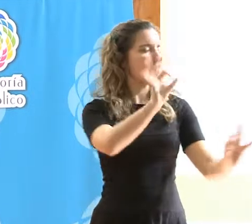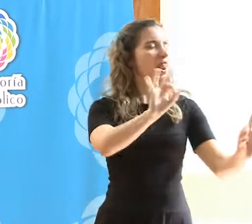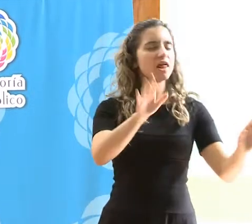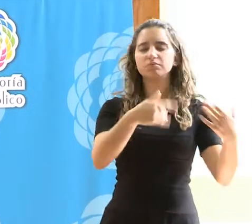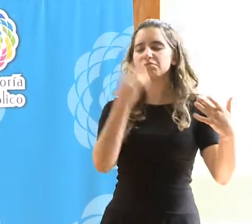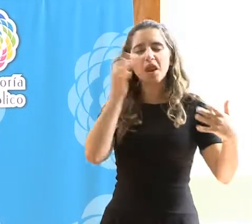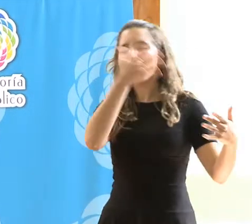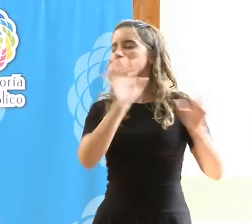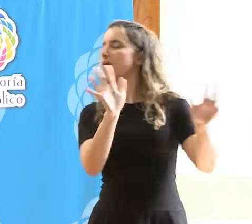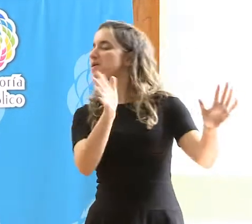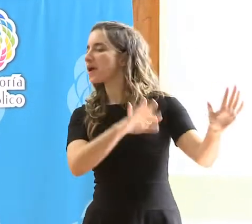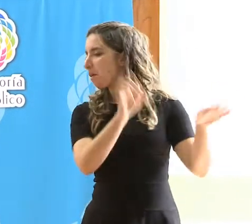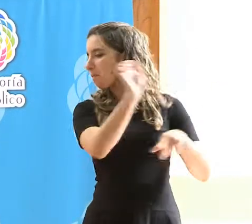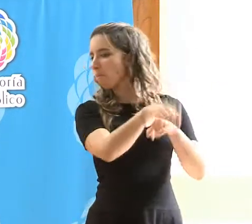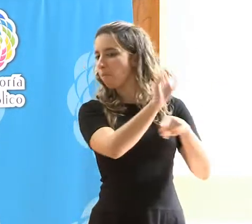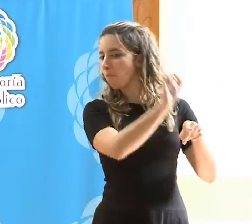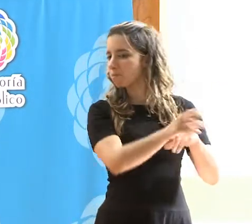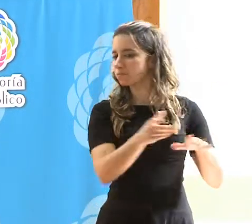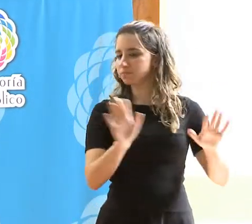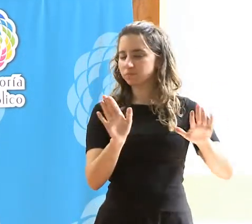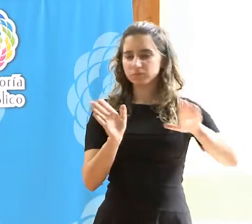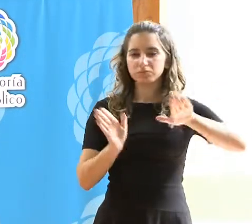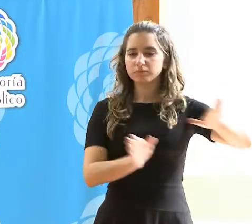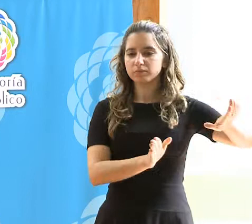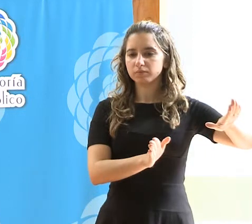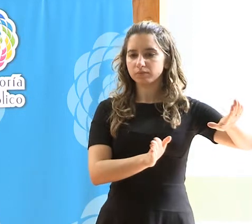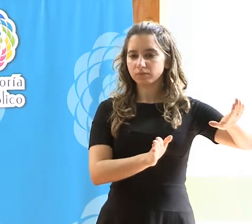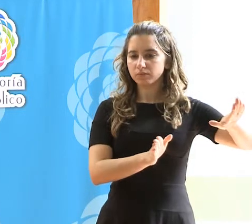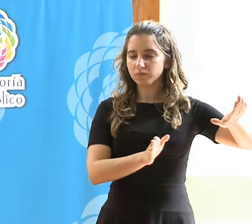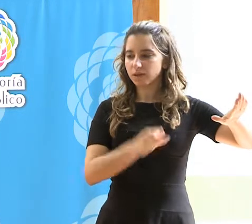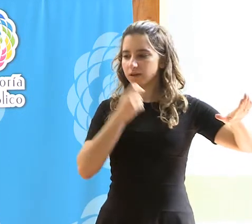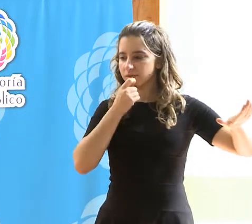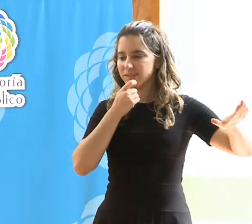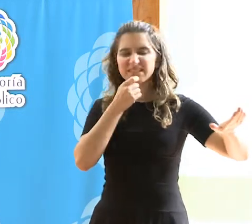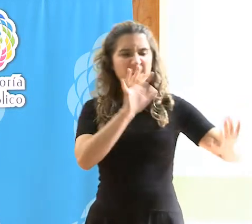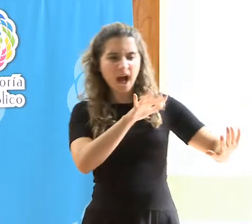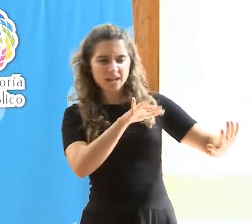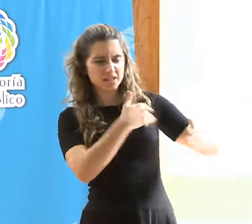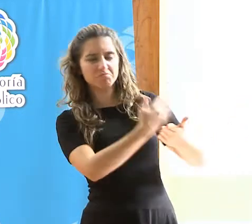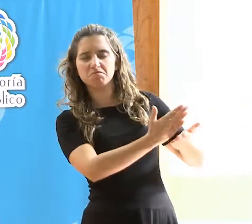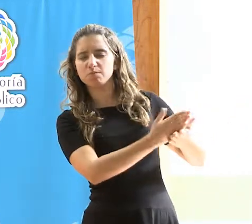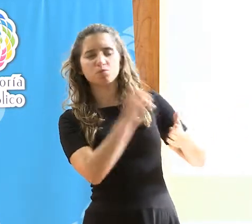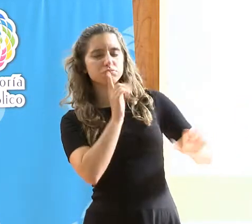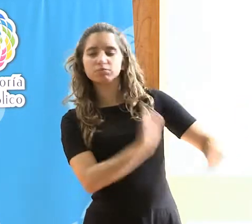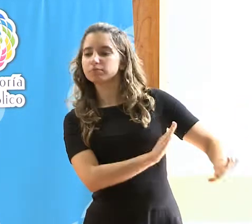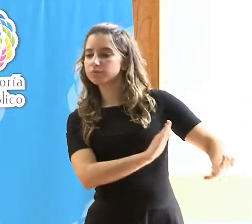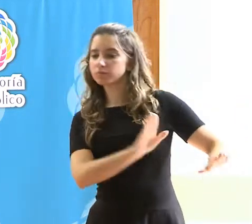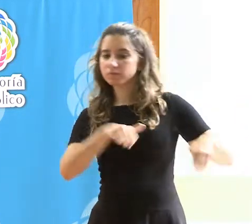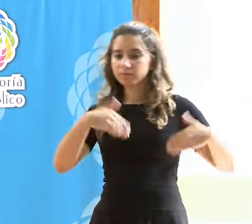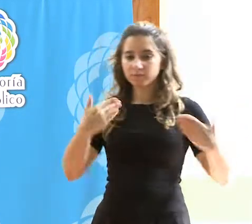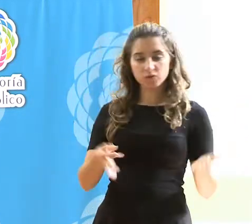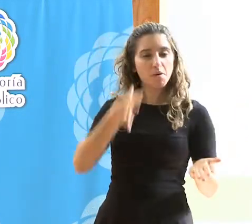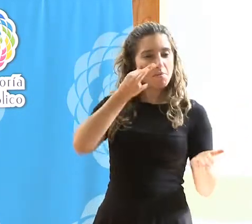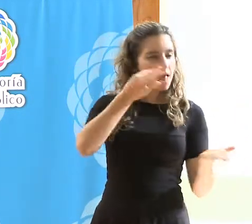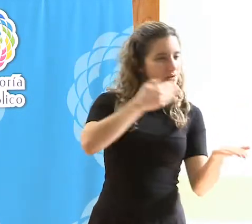quienes no respondíamos a estos parámetros éramos bastardeados, ignorados o silenciados. El